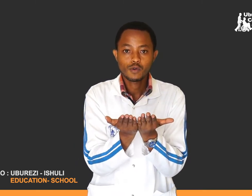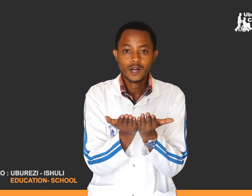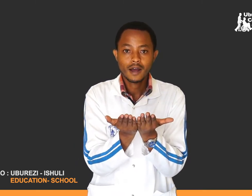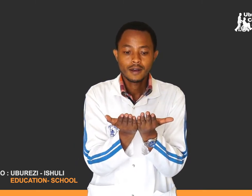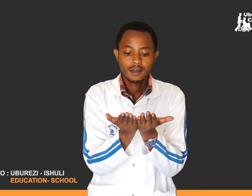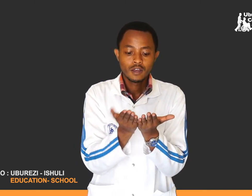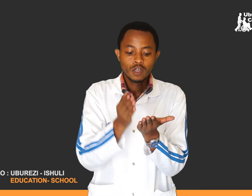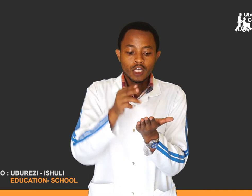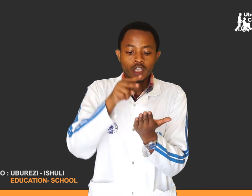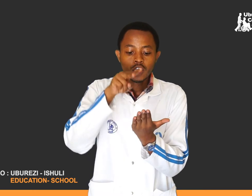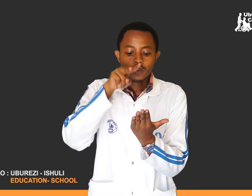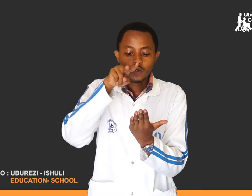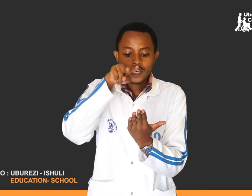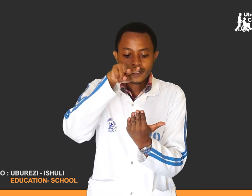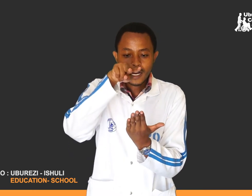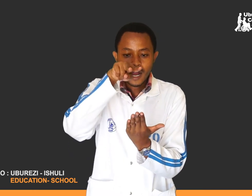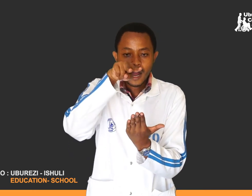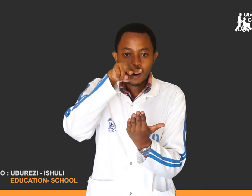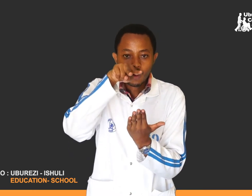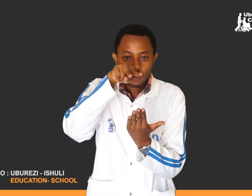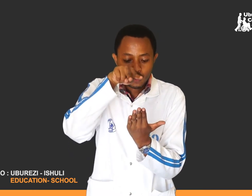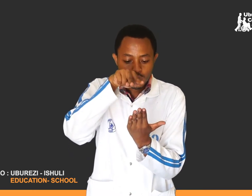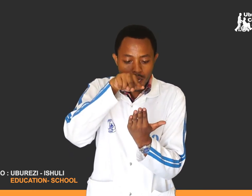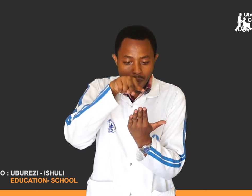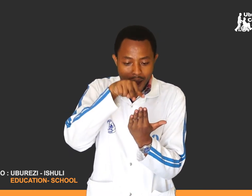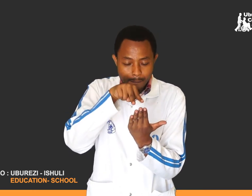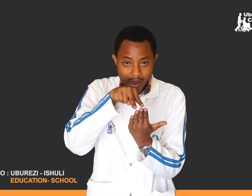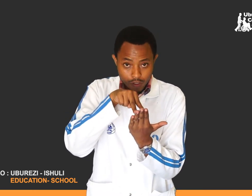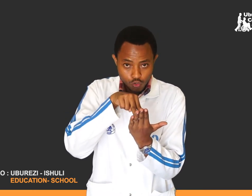birambura ugasa nkaho unyuzamo amaso.